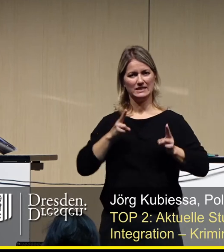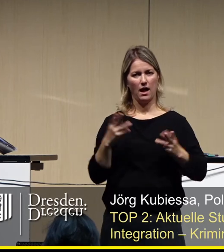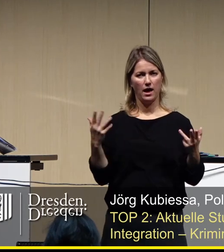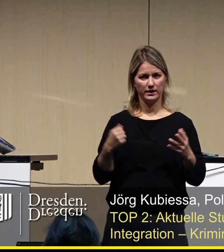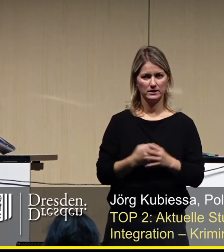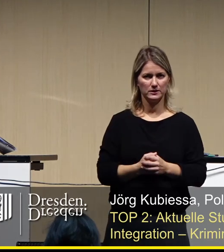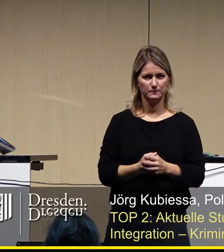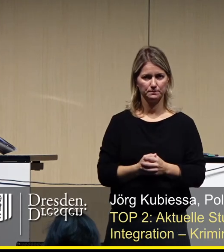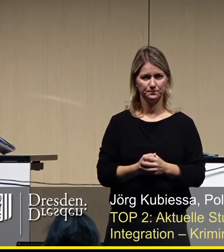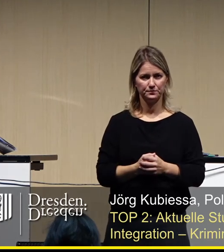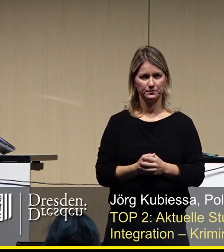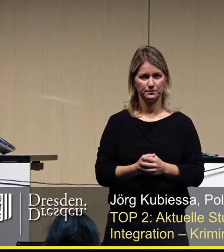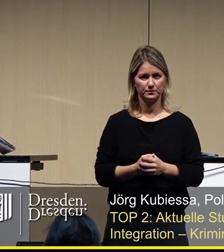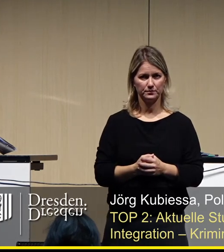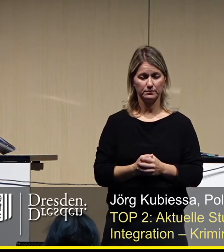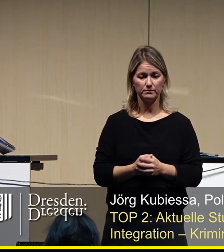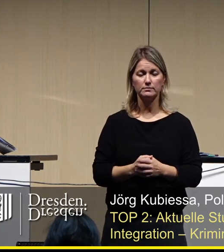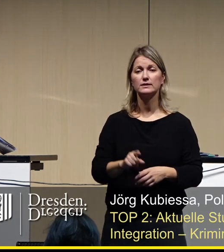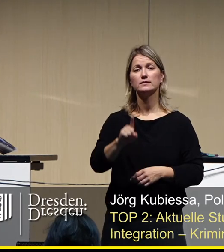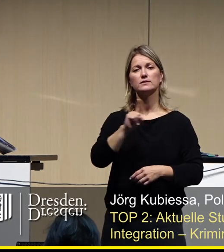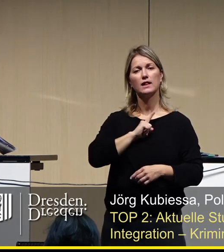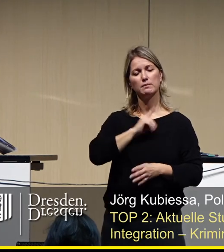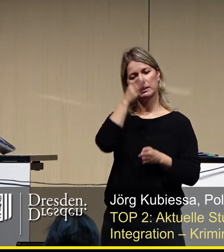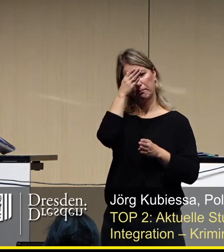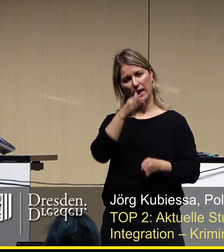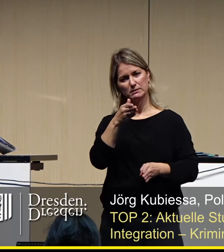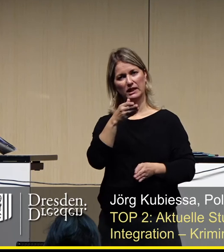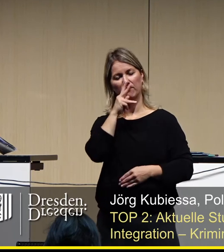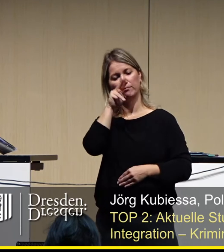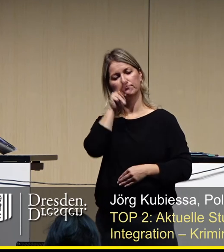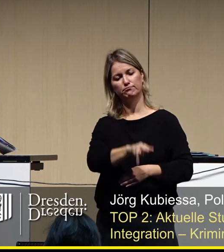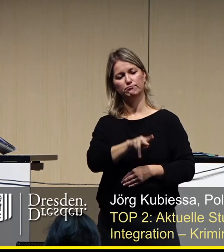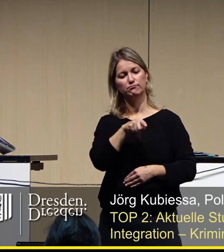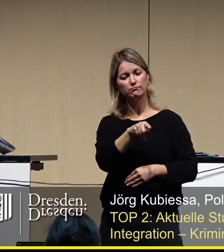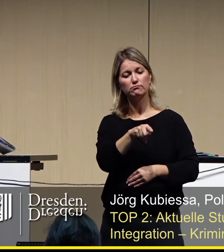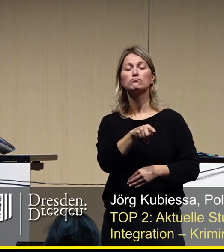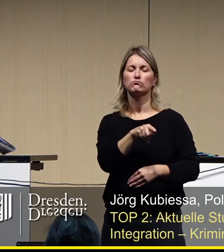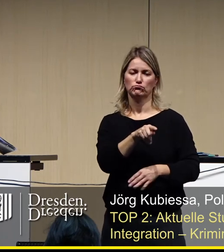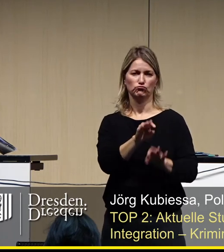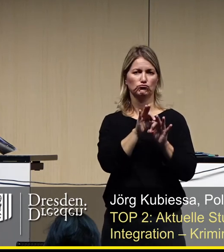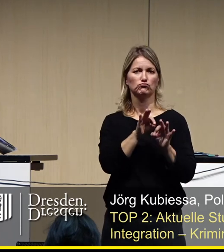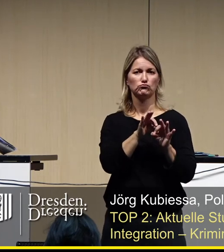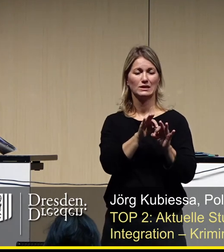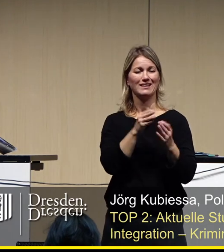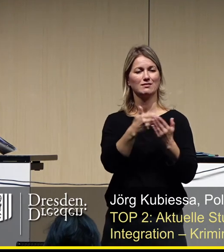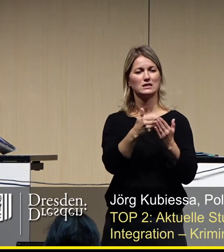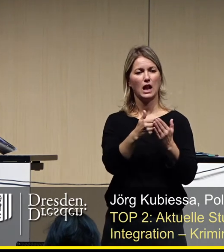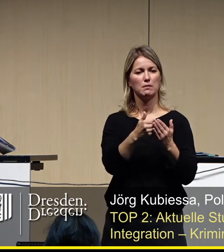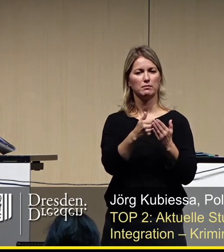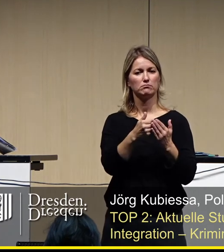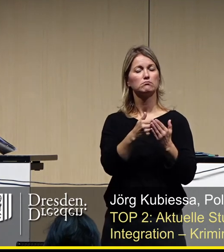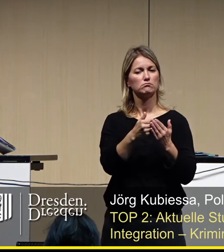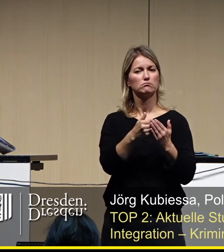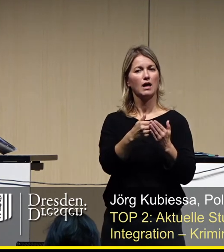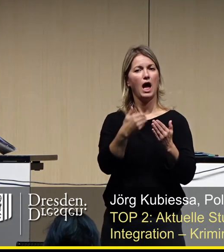Und sie ist aus meiner Perspektive deswegen so wichtig und deswegen traue ich mir auch, meine Prognose immer wieder